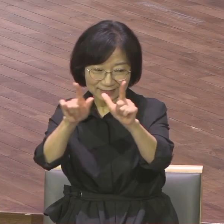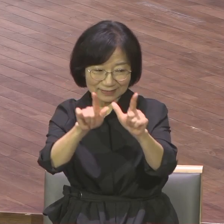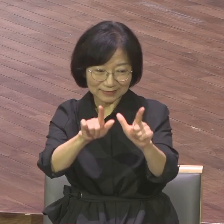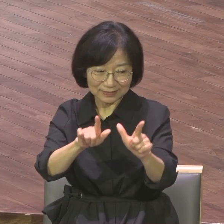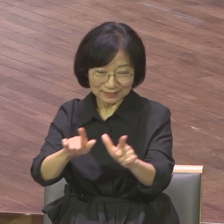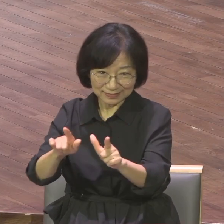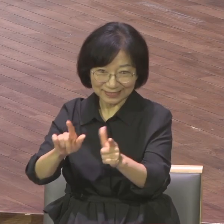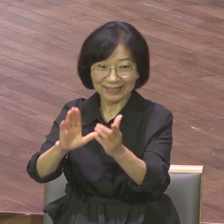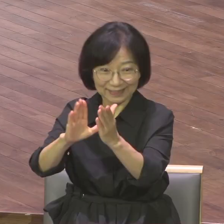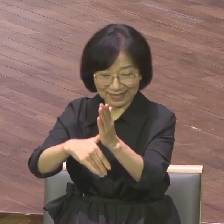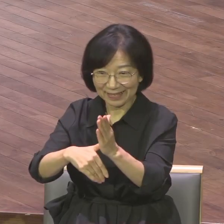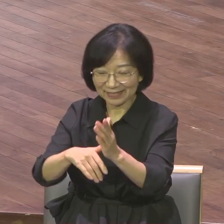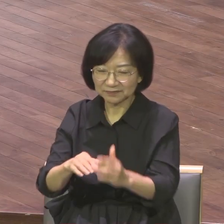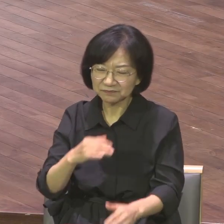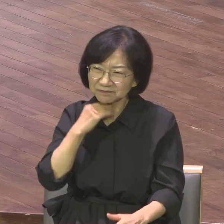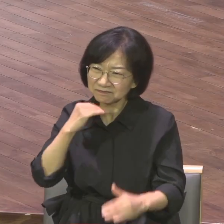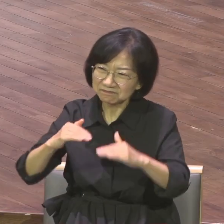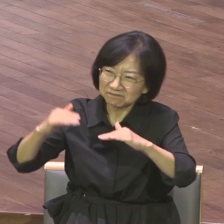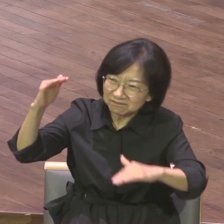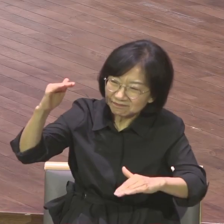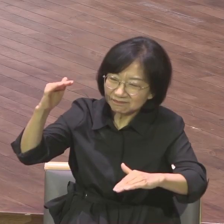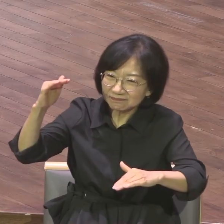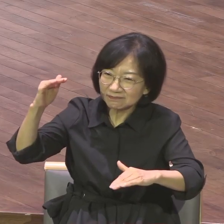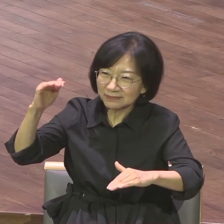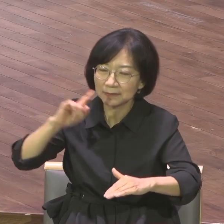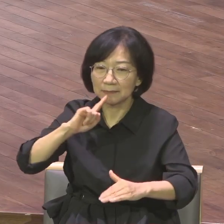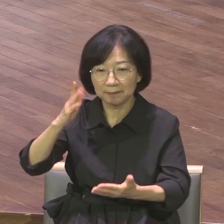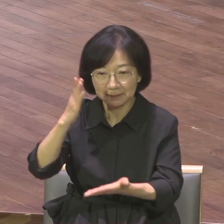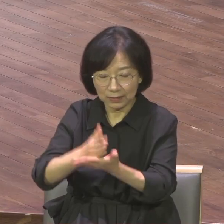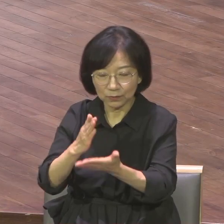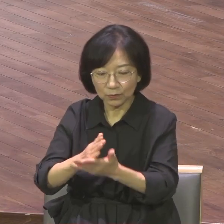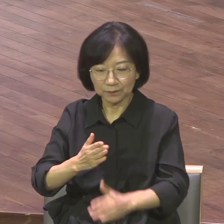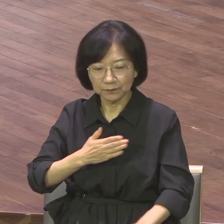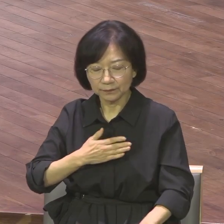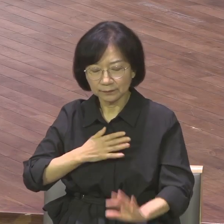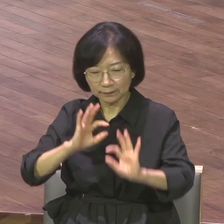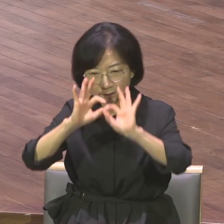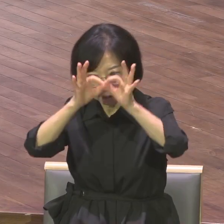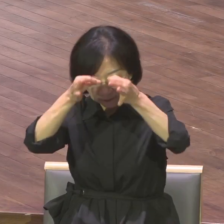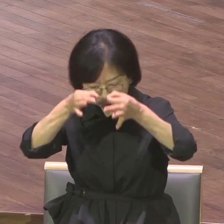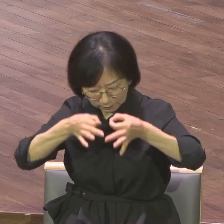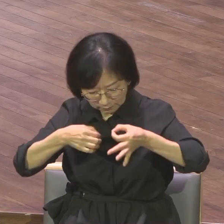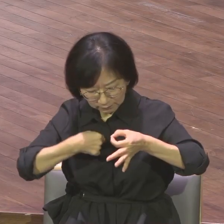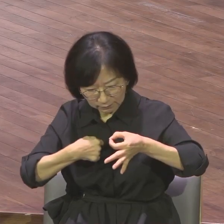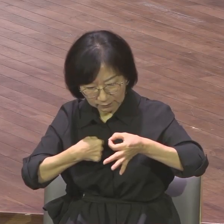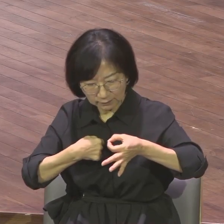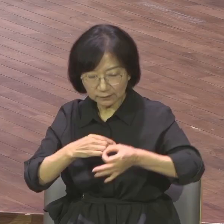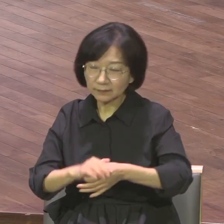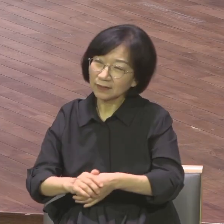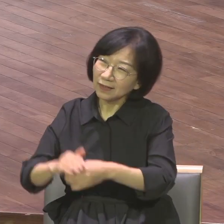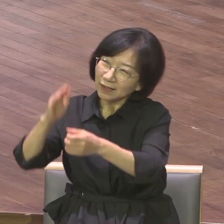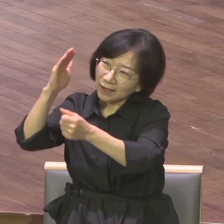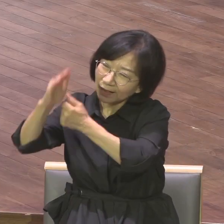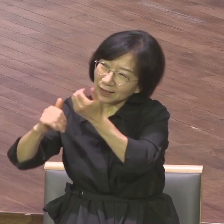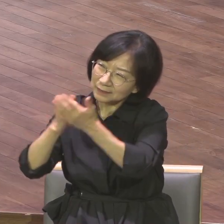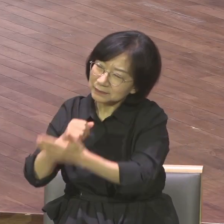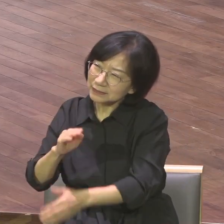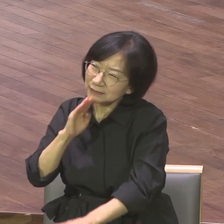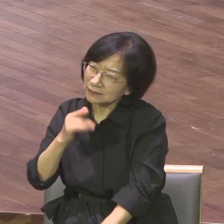논하기 앞서서 과연 내가 하나님의 본심을